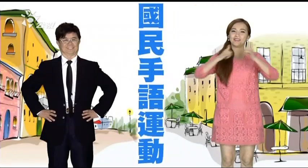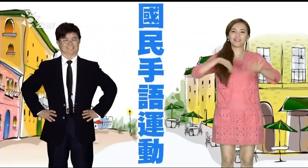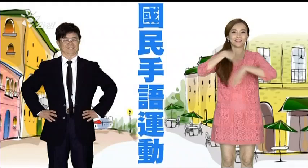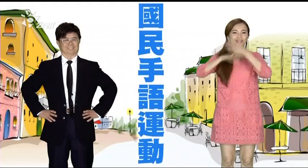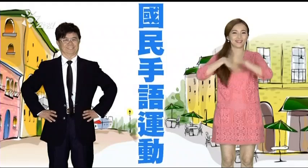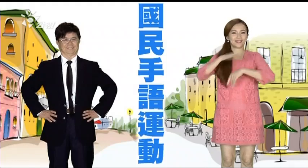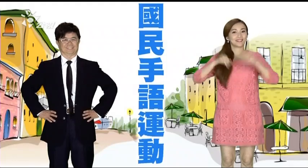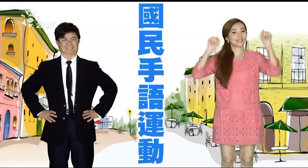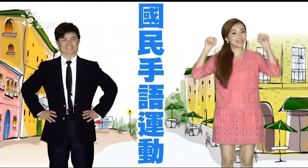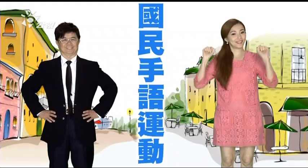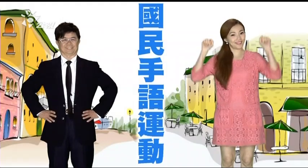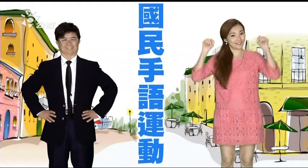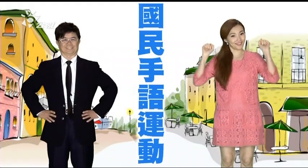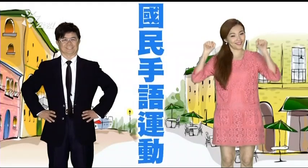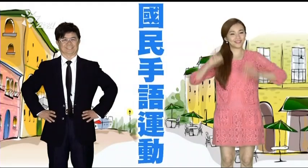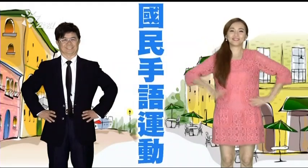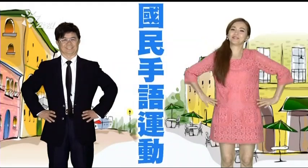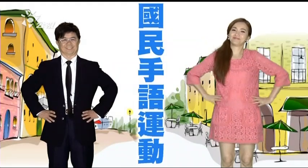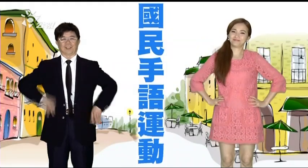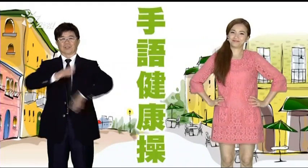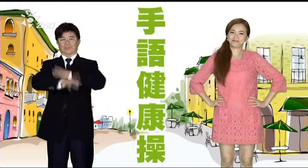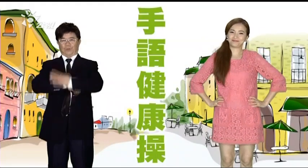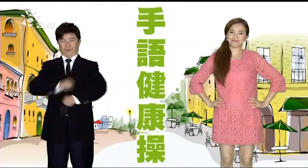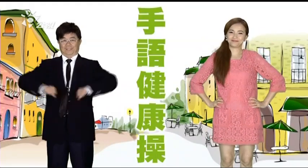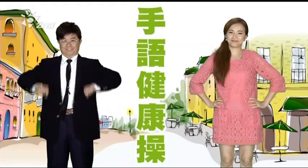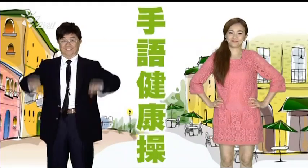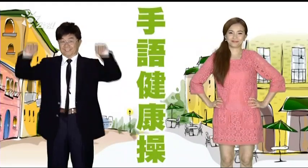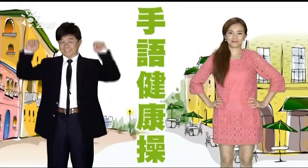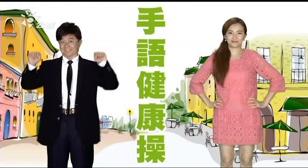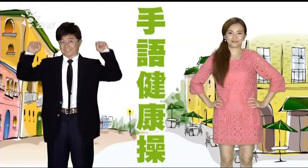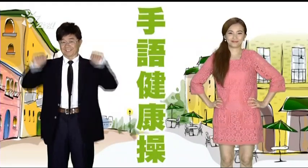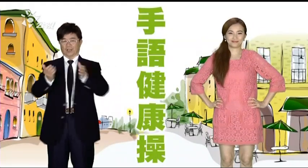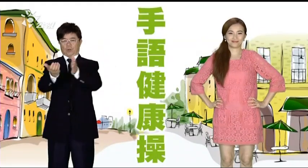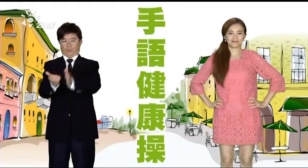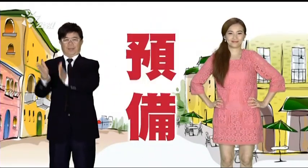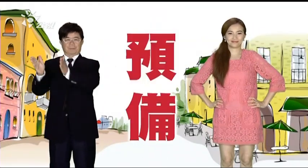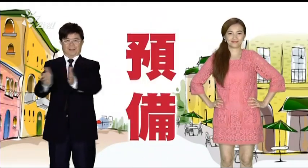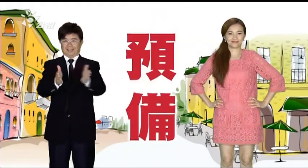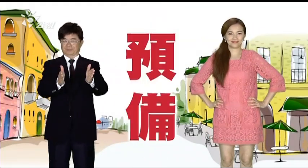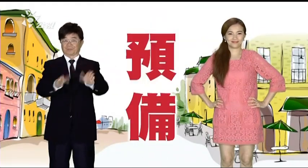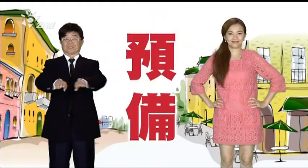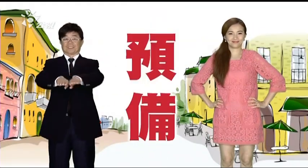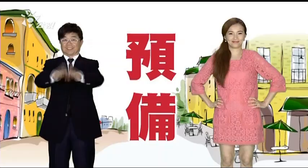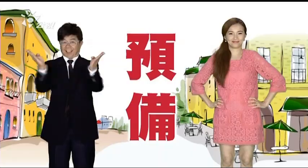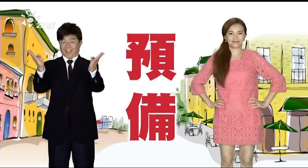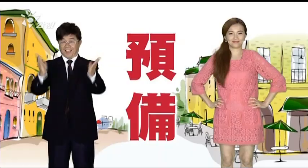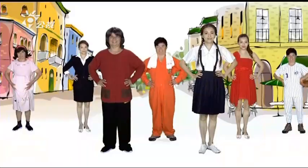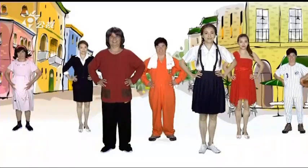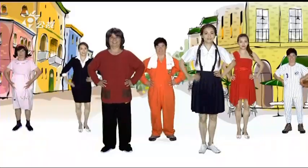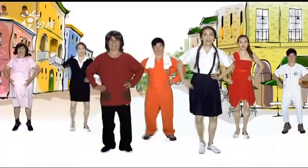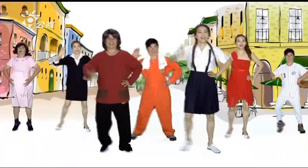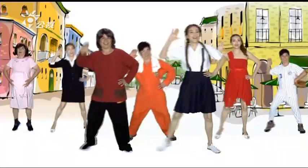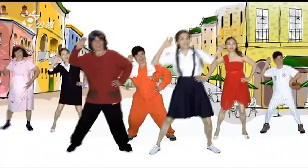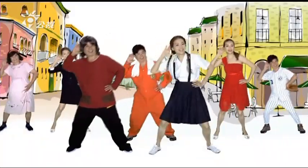国民手语运动， 手语健康操，预备，起。